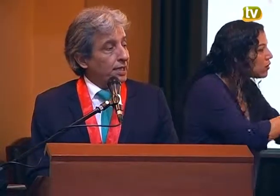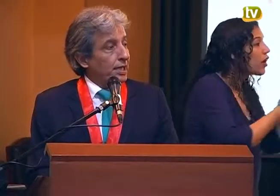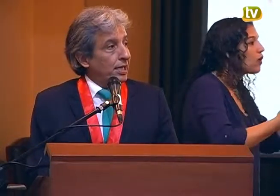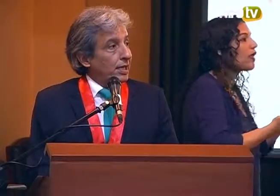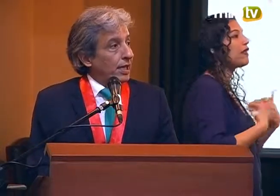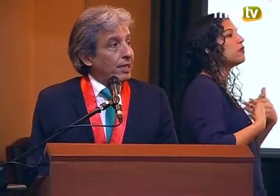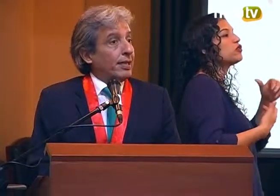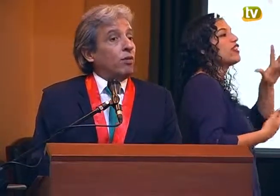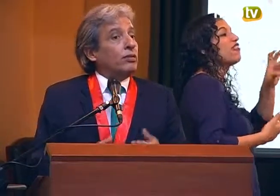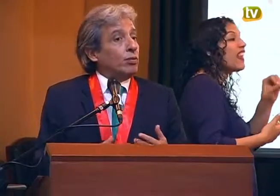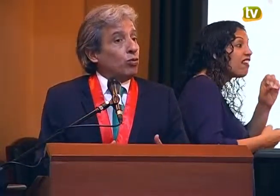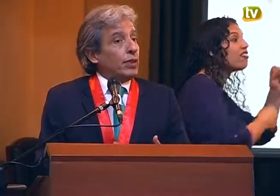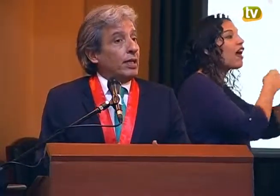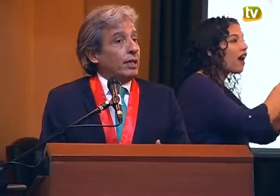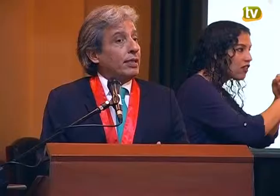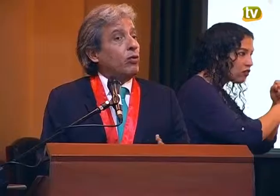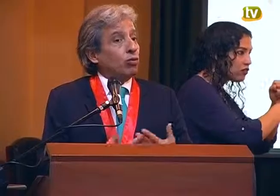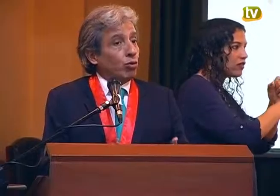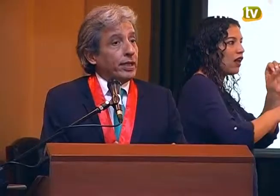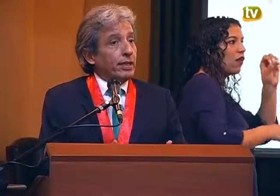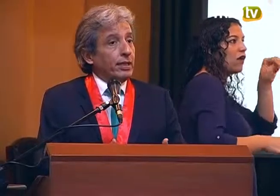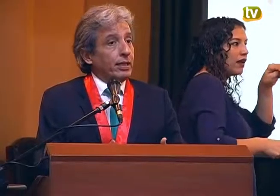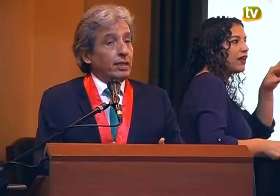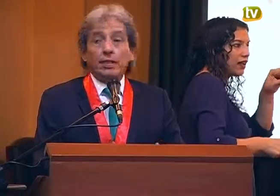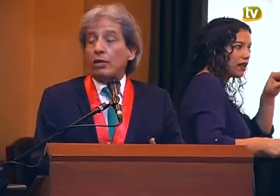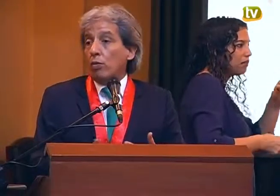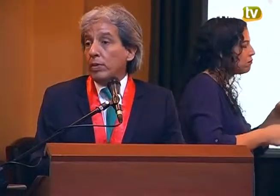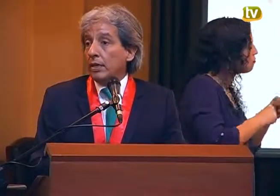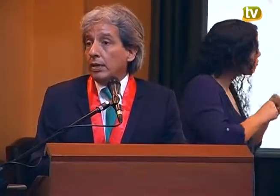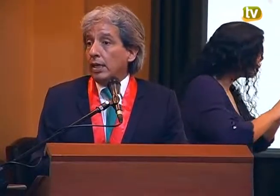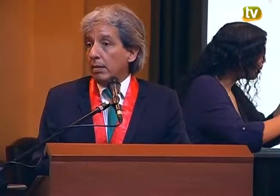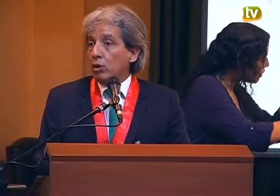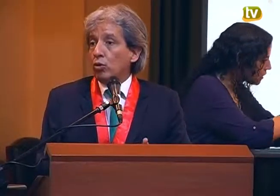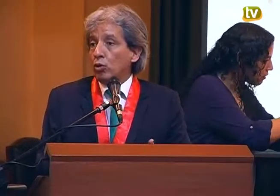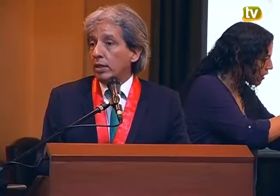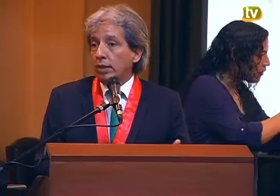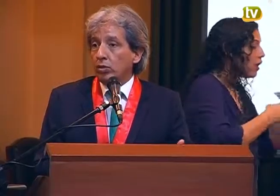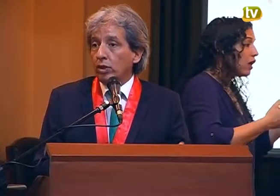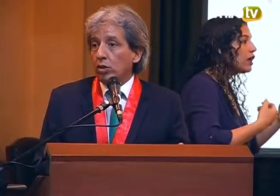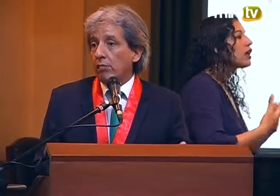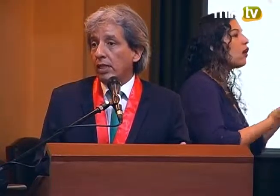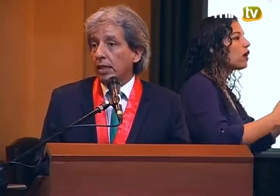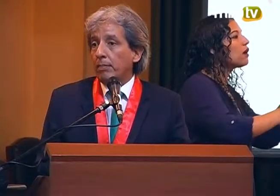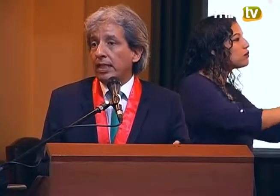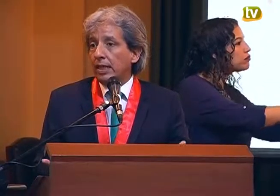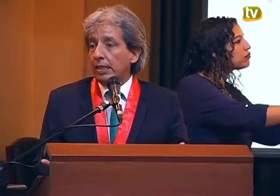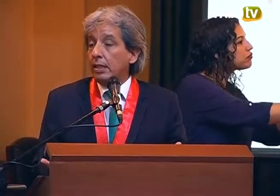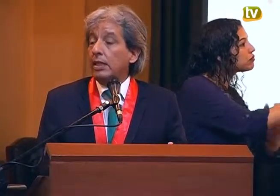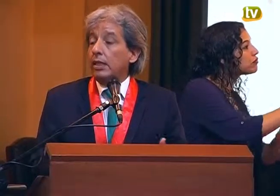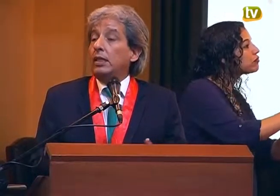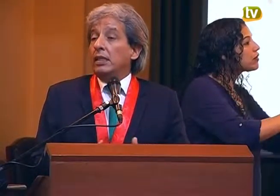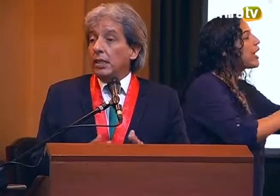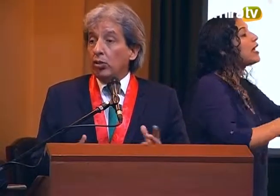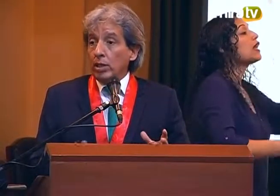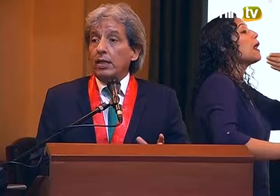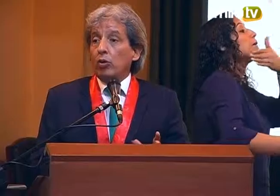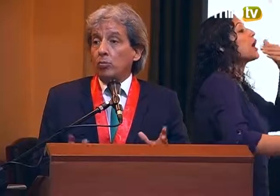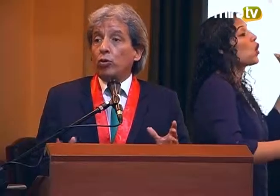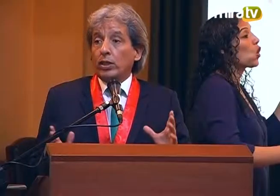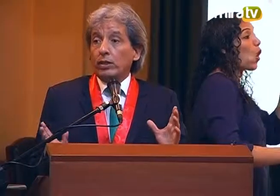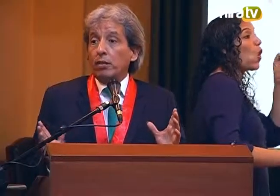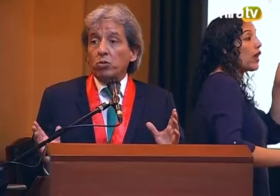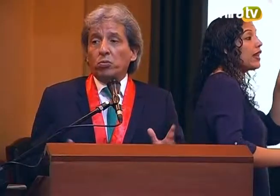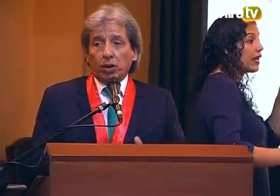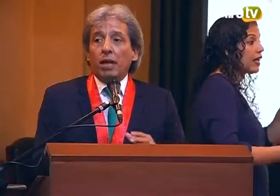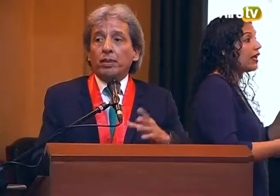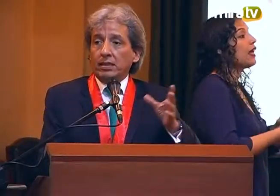increíble, se constituya, se consolide y se convierta en la mejor organización de derecho ambiental de América Latina, y yo diría hoy